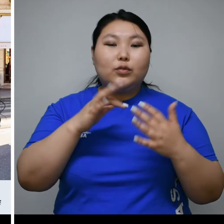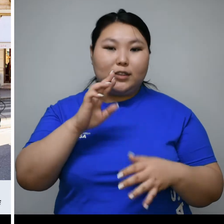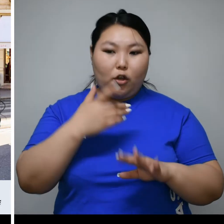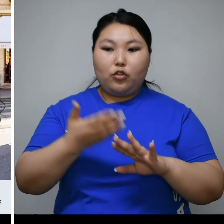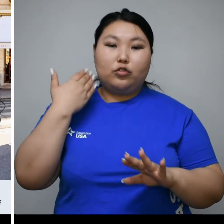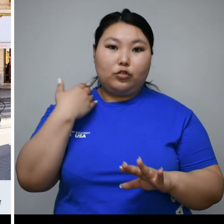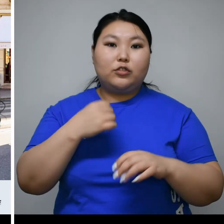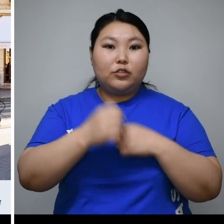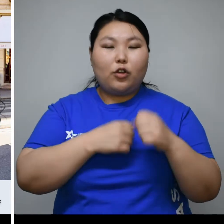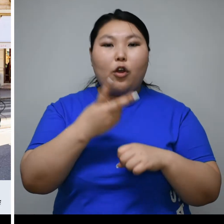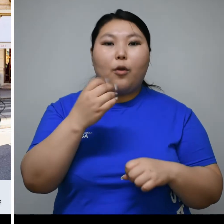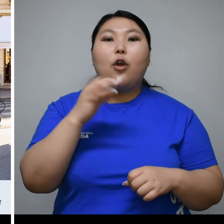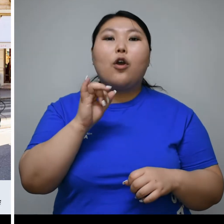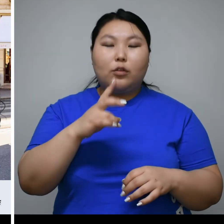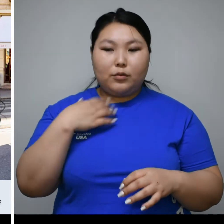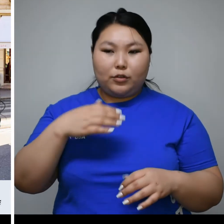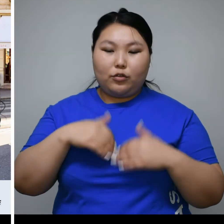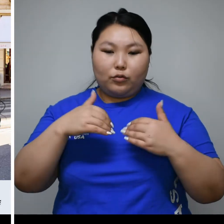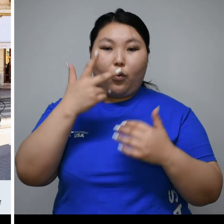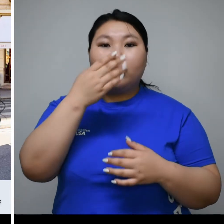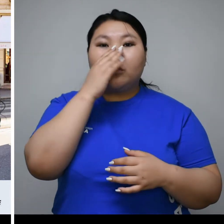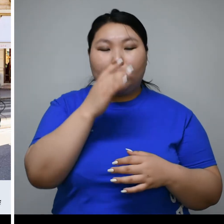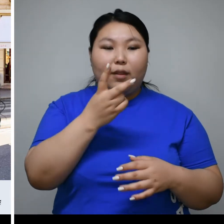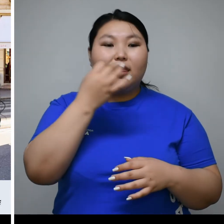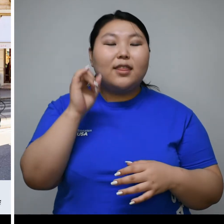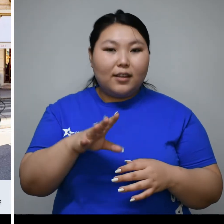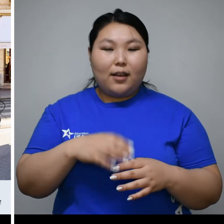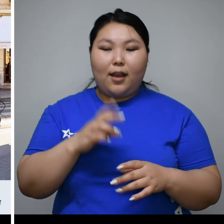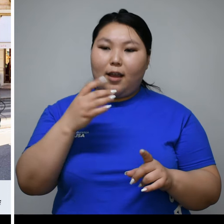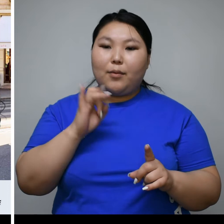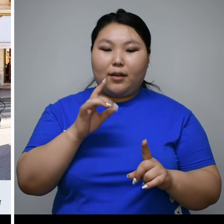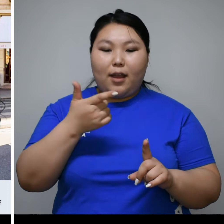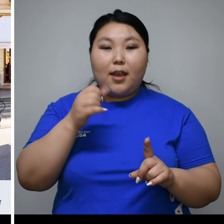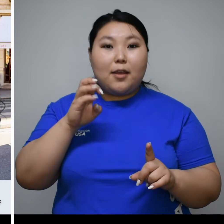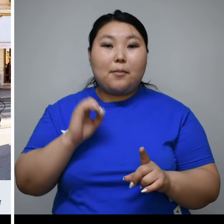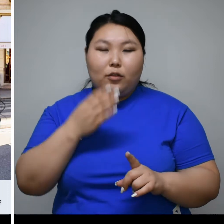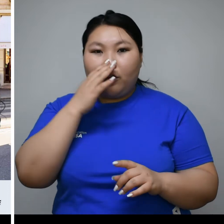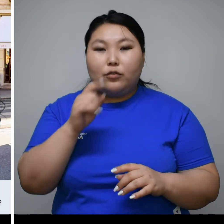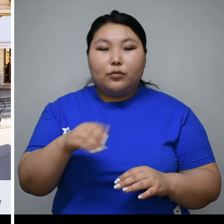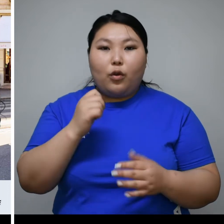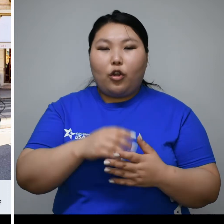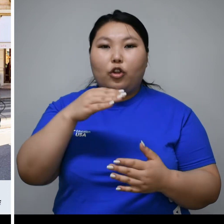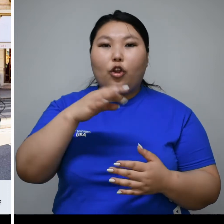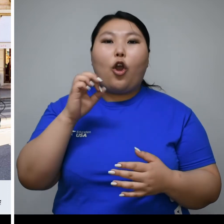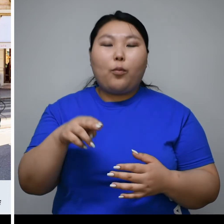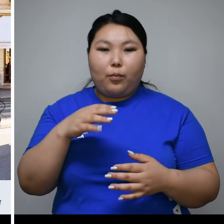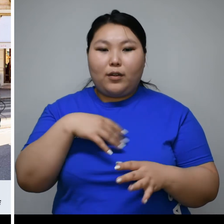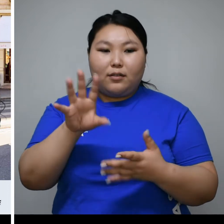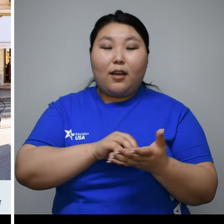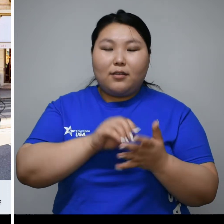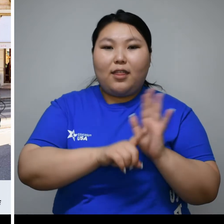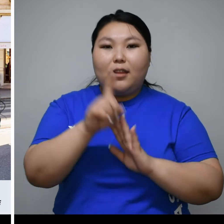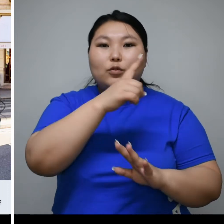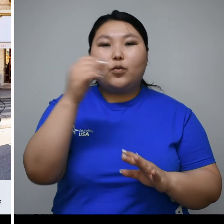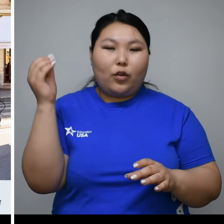яг өнгөрсөн жил 2020 онд бидний хөгжүүлсэн 3 тоглоом нийт hyper casual gaming одоо төрлийн топ таталттай